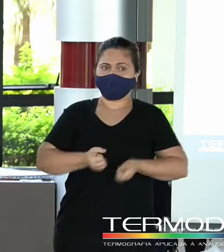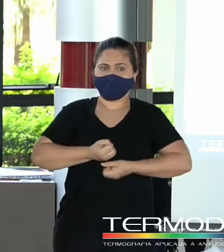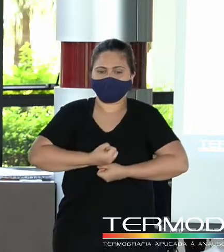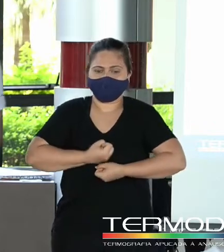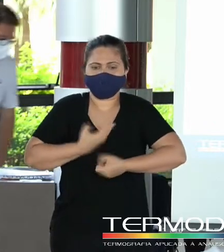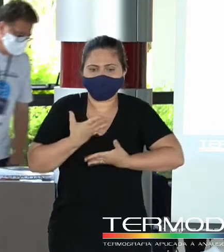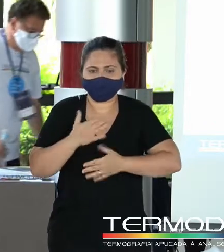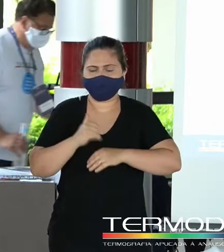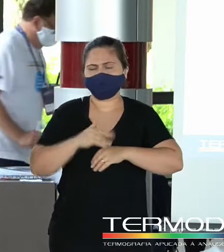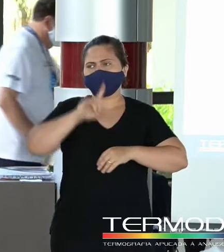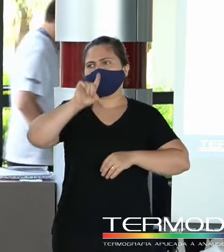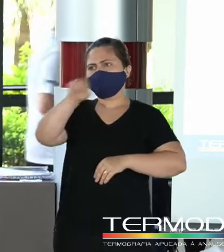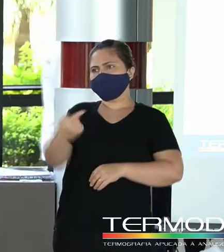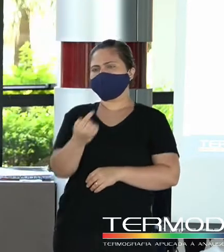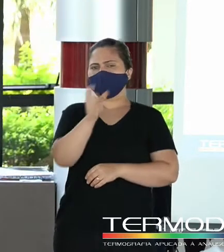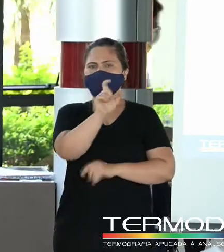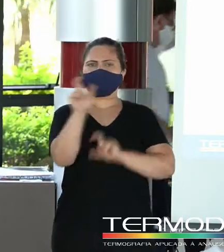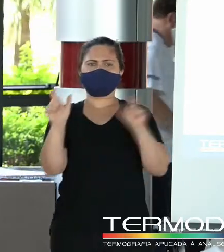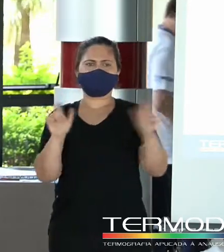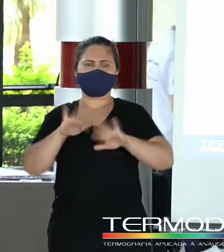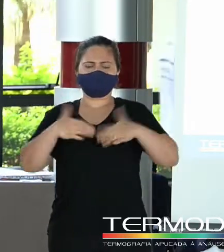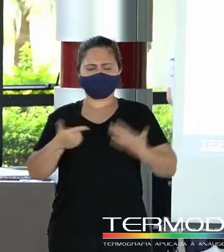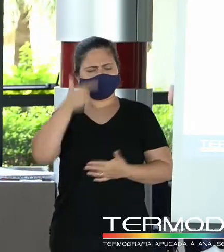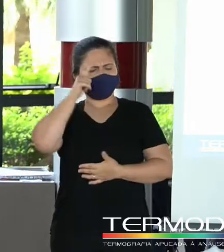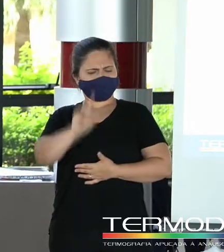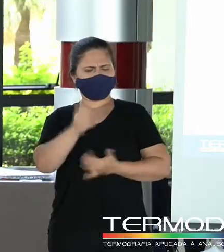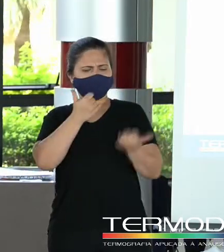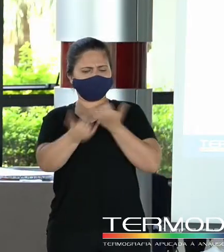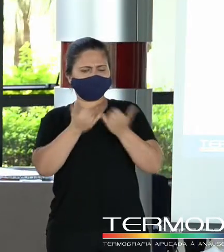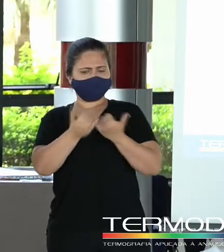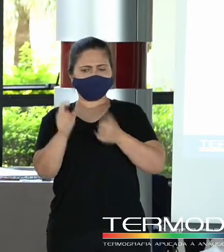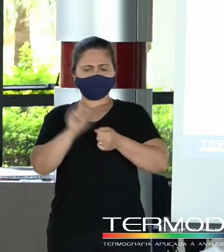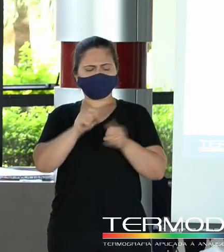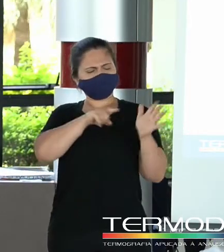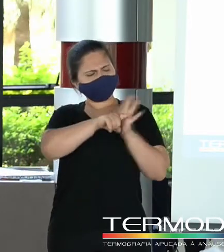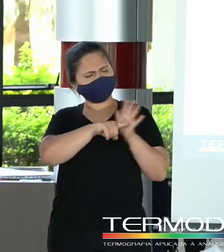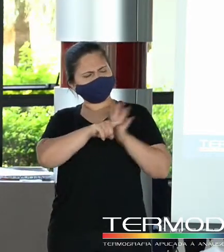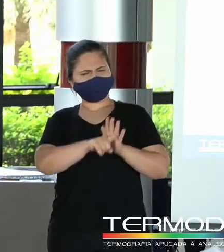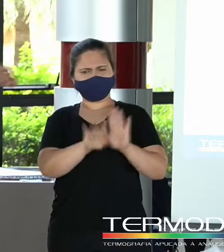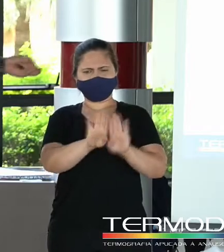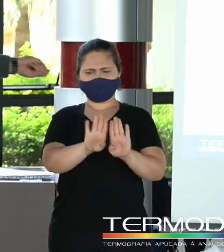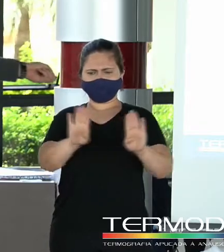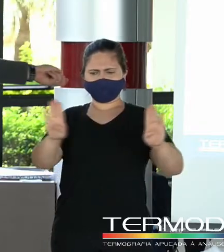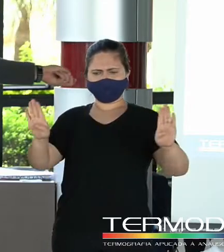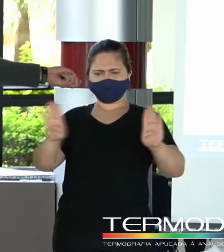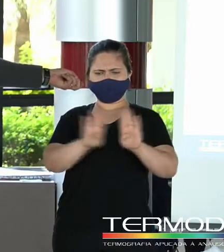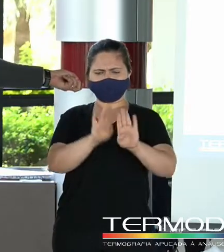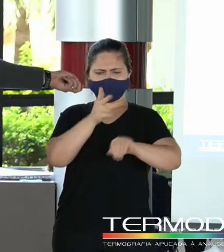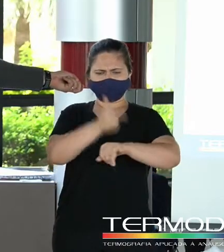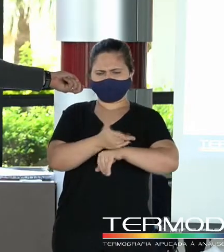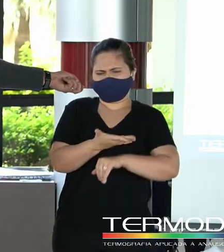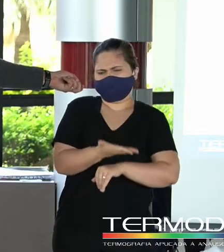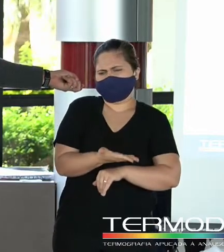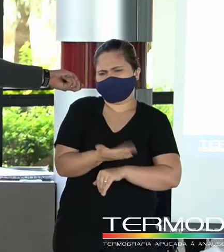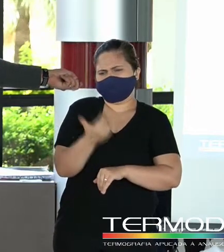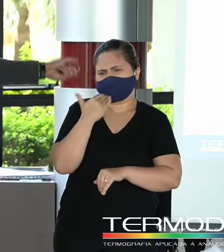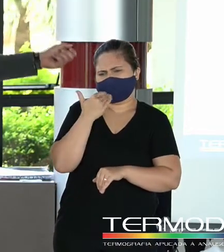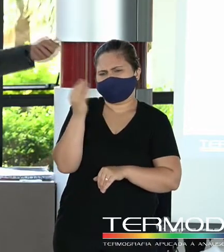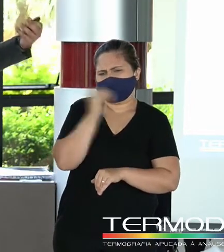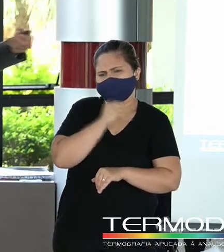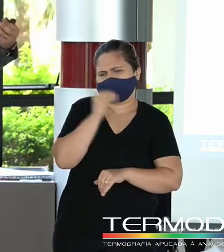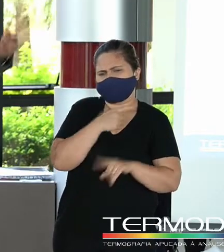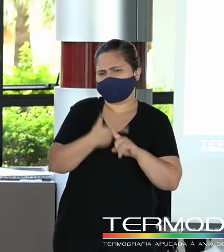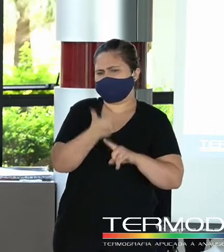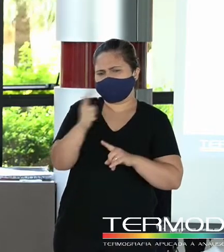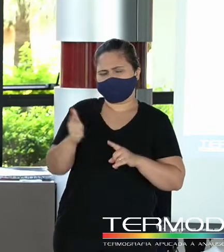1000 palavras. Então, eu não consigo, por exemplo, fazer uma análise de fachada com uma câmera dessa, porque eu não